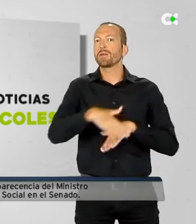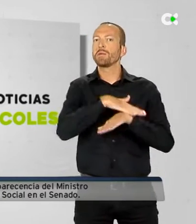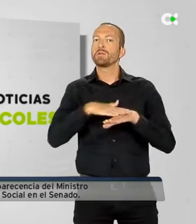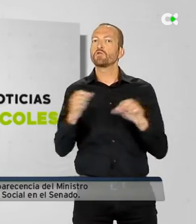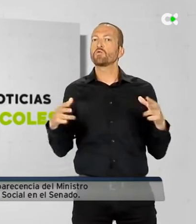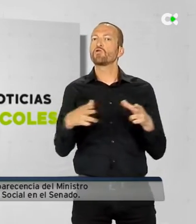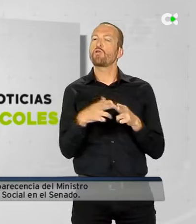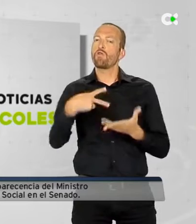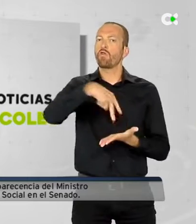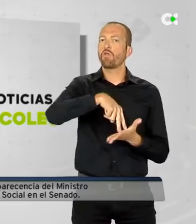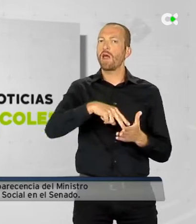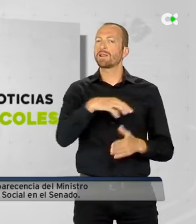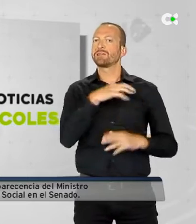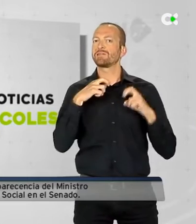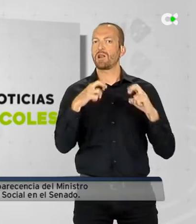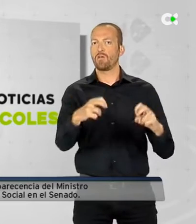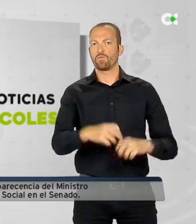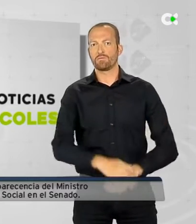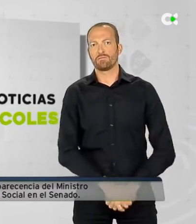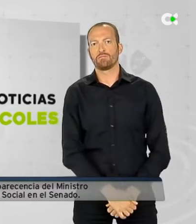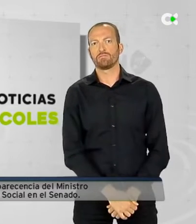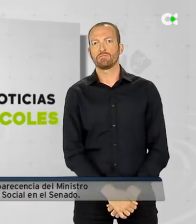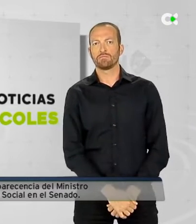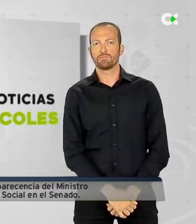de la Seguridad Social en el Senado.